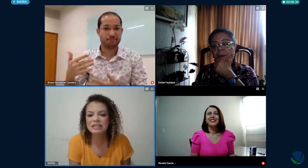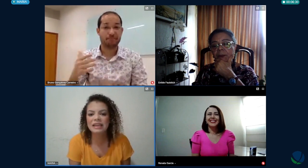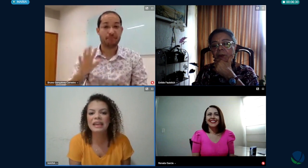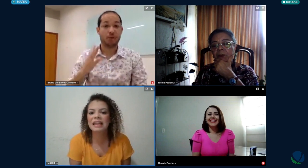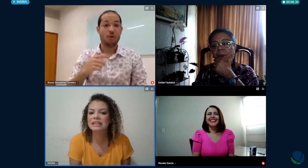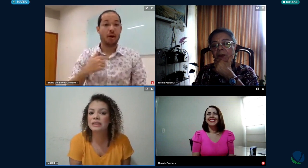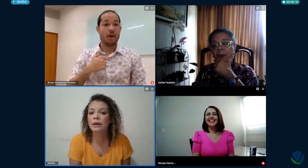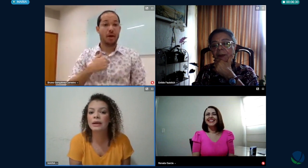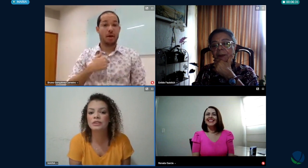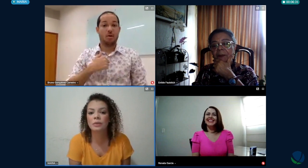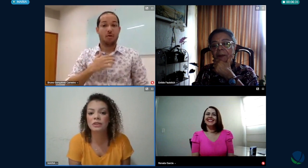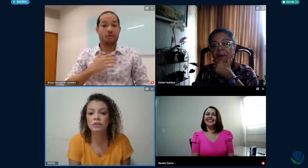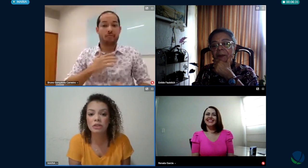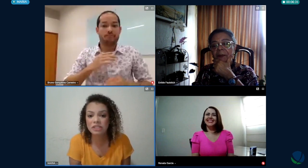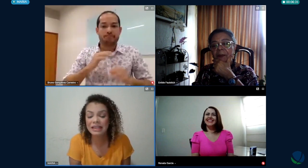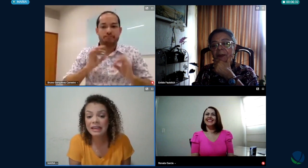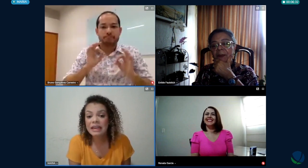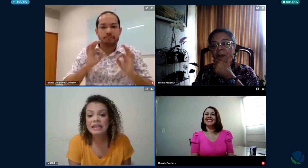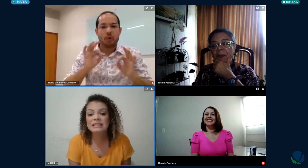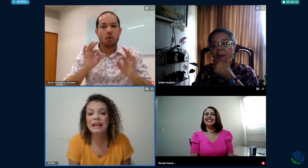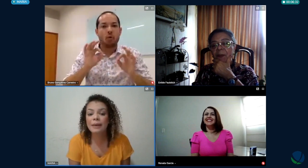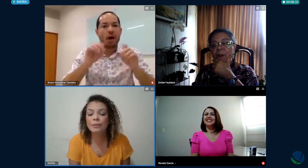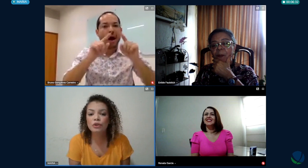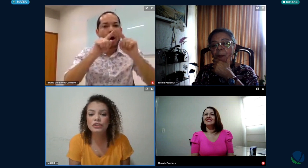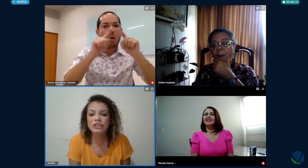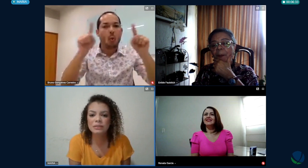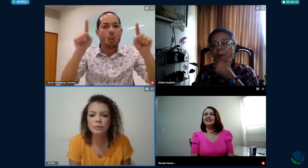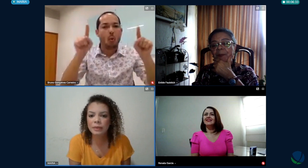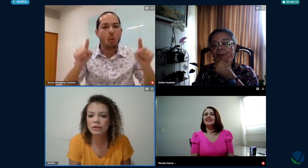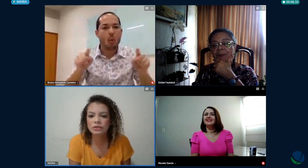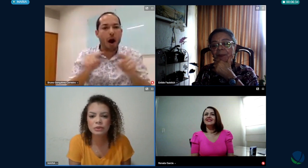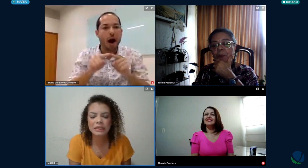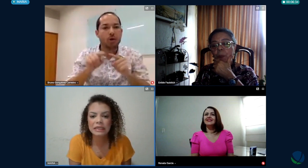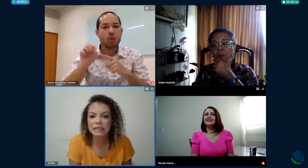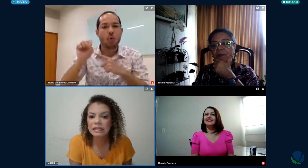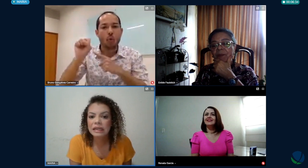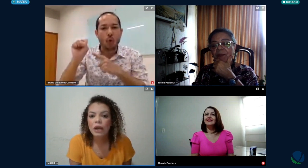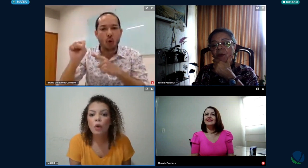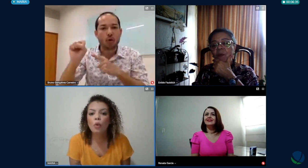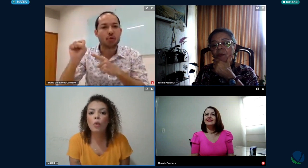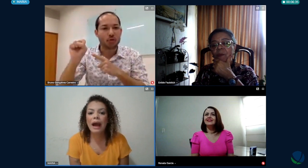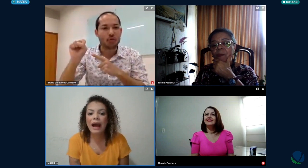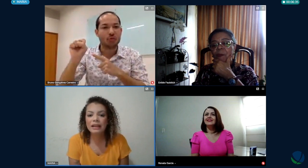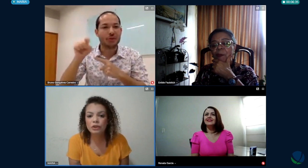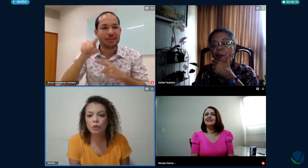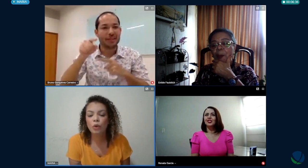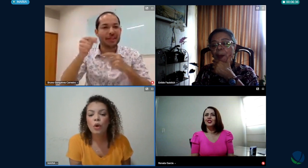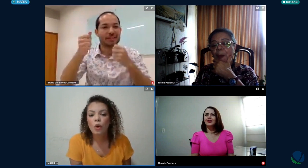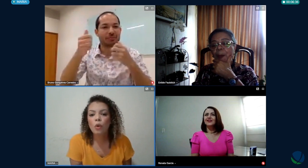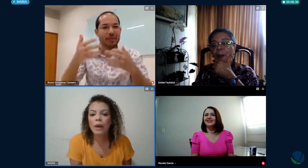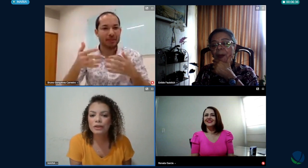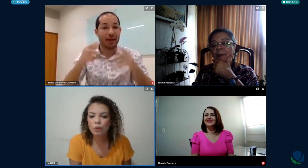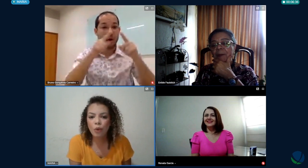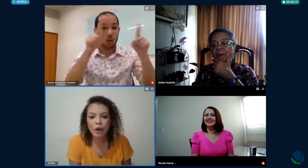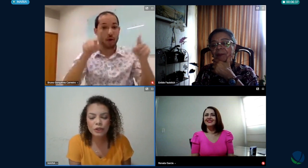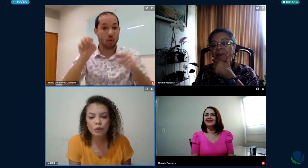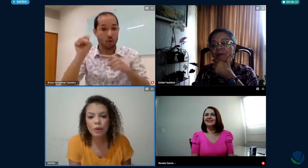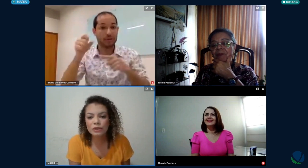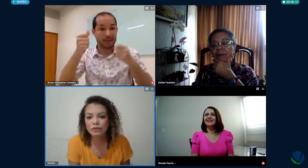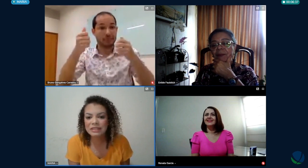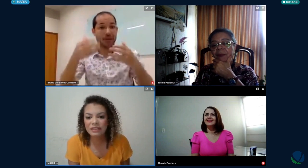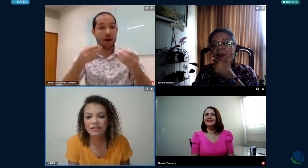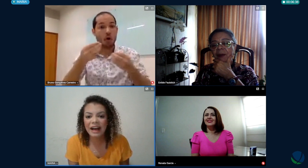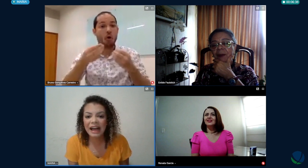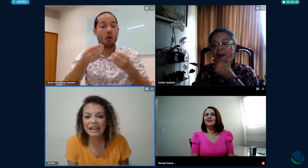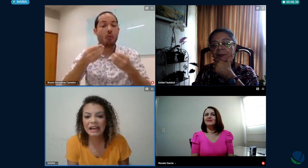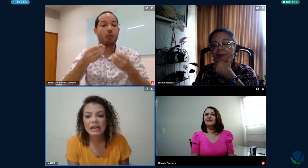tenho o que dizer em relação à sua metodologia, está muitíssimo bem construída. O quadro 8,